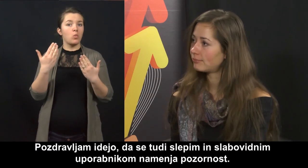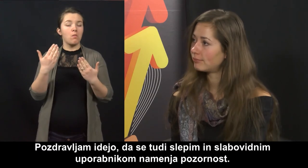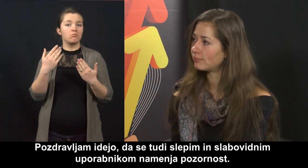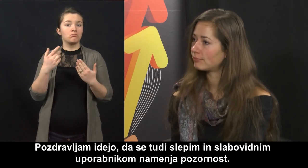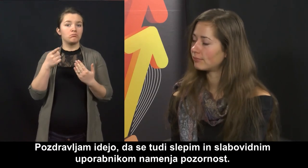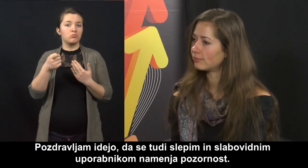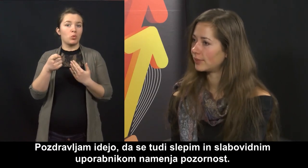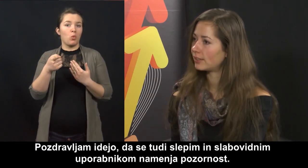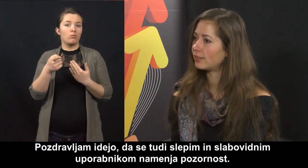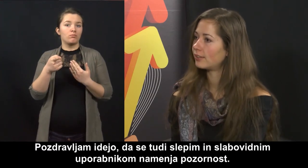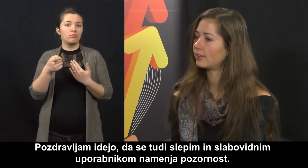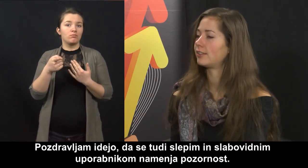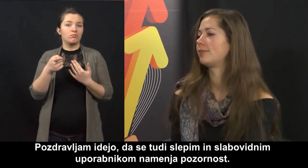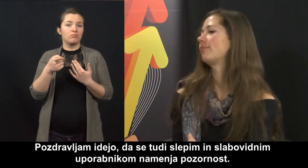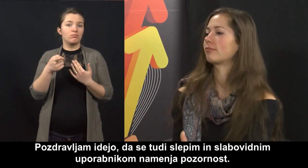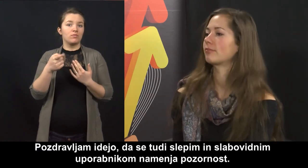Pozdravljam